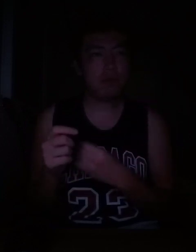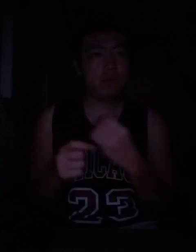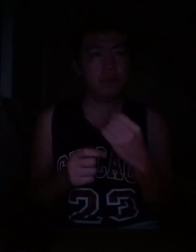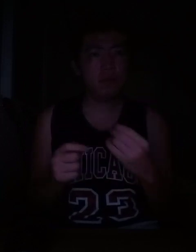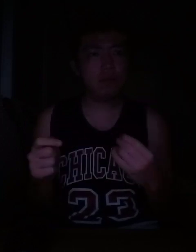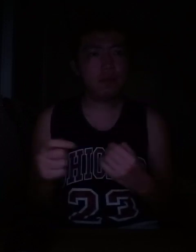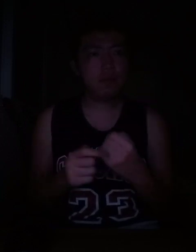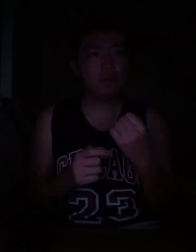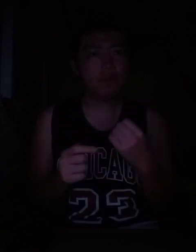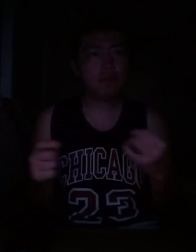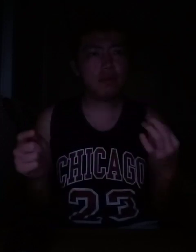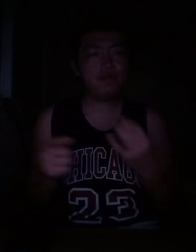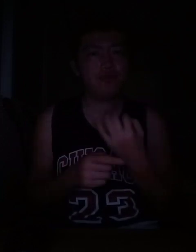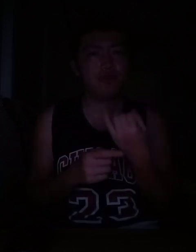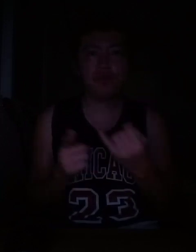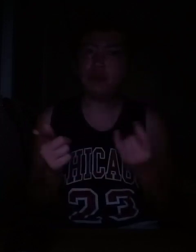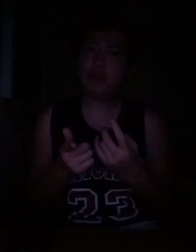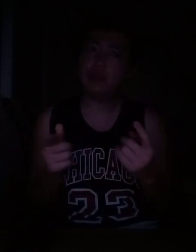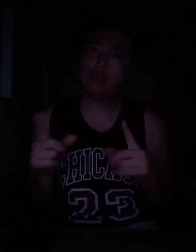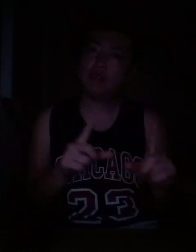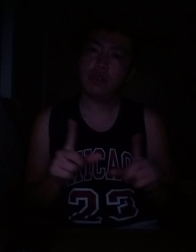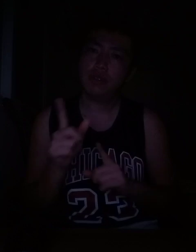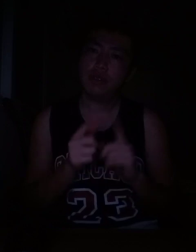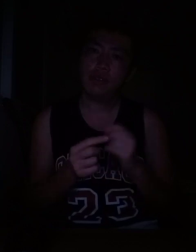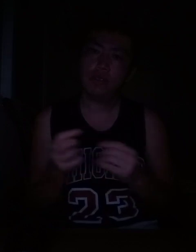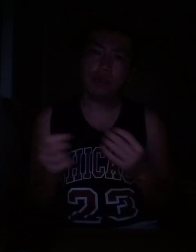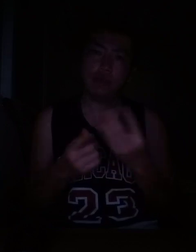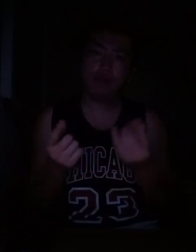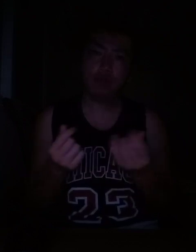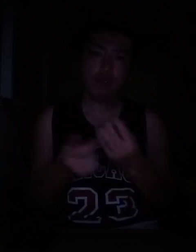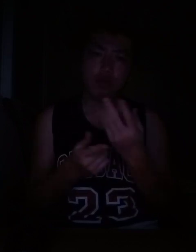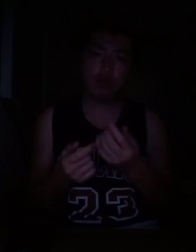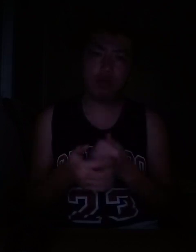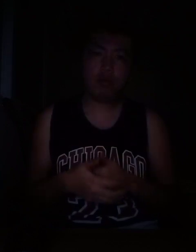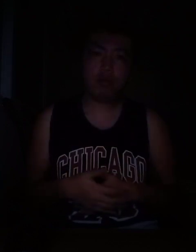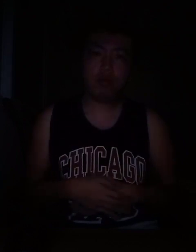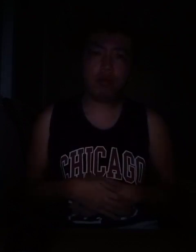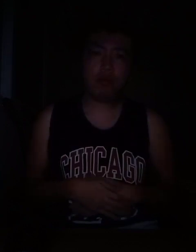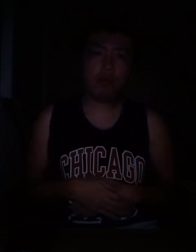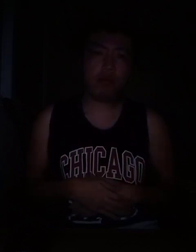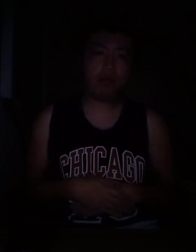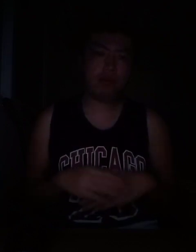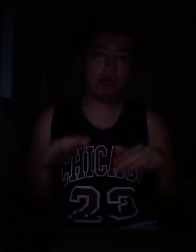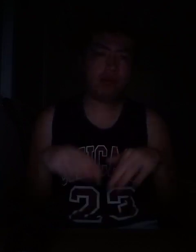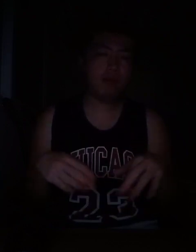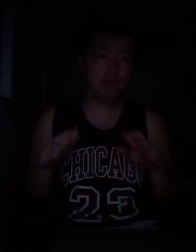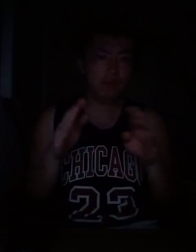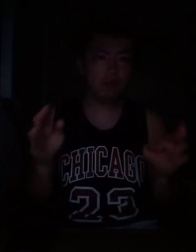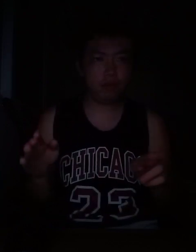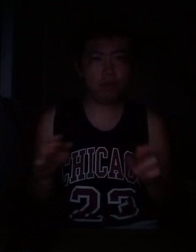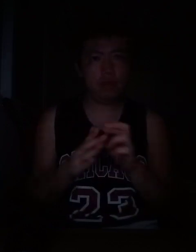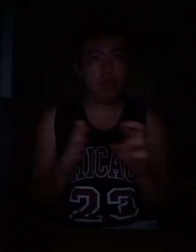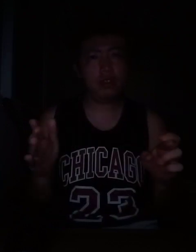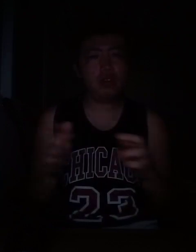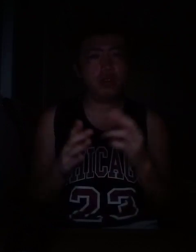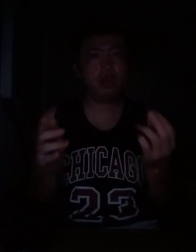애족의 뜨거운 열기가 살아날 수 있는 밑거름이 될 것입니다. 또 기념사업단은 최정숙 선생이